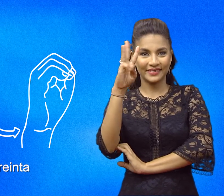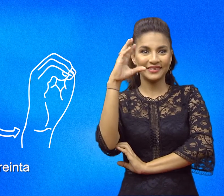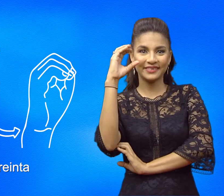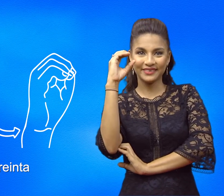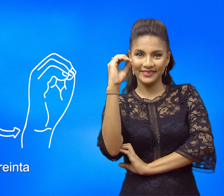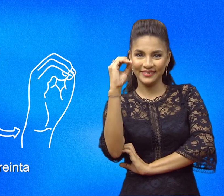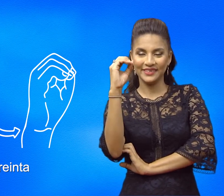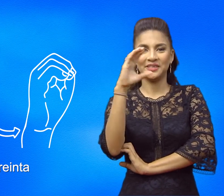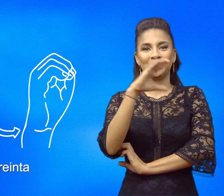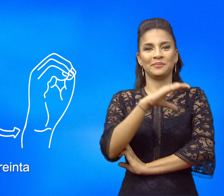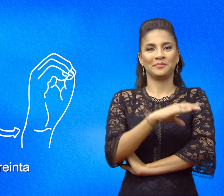30